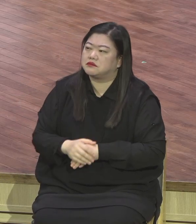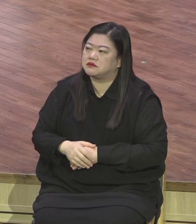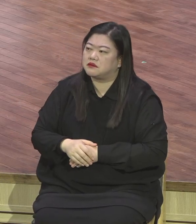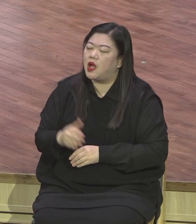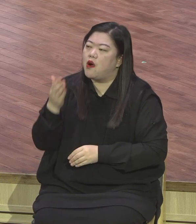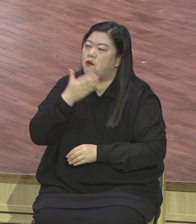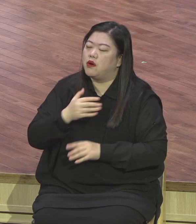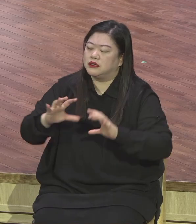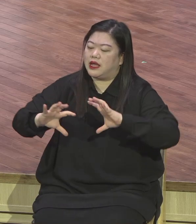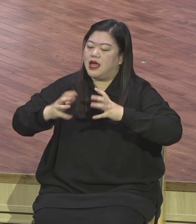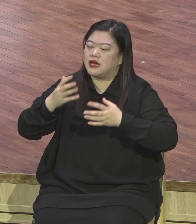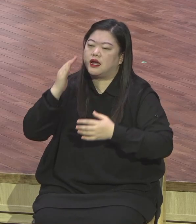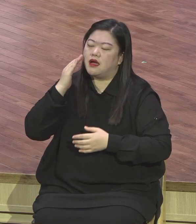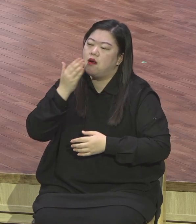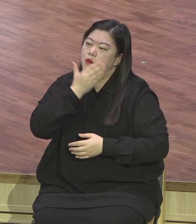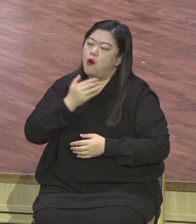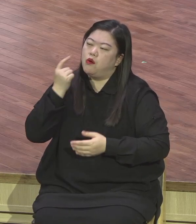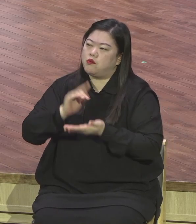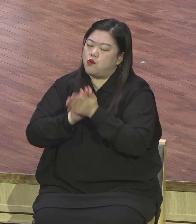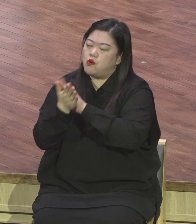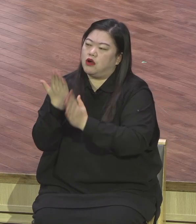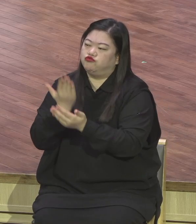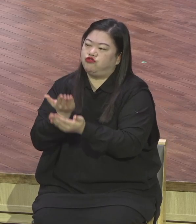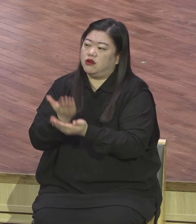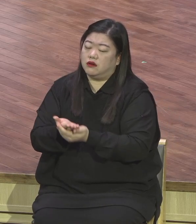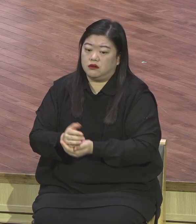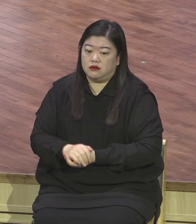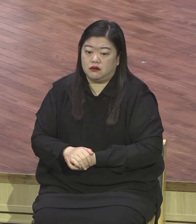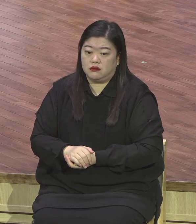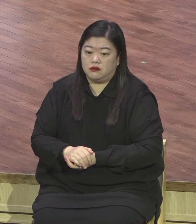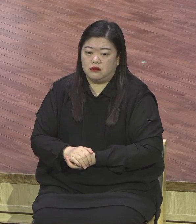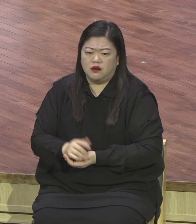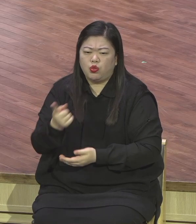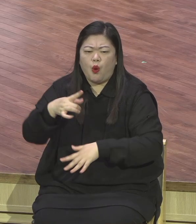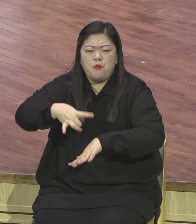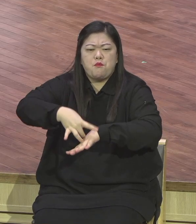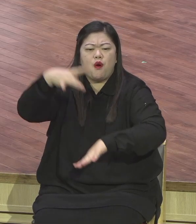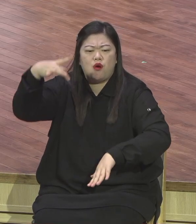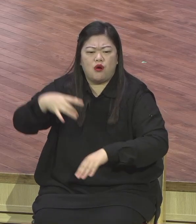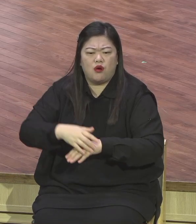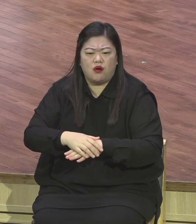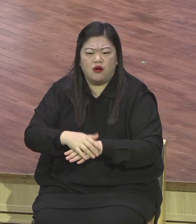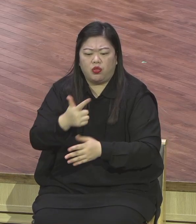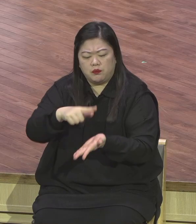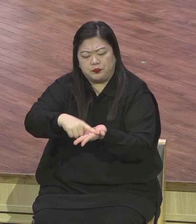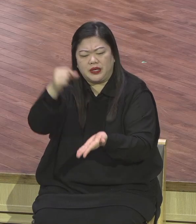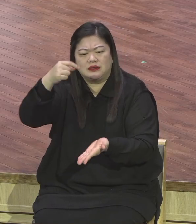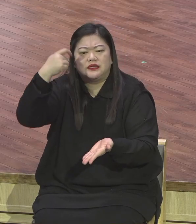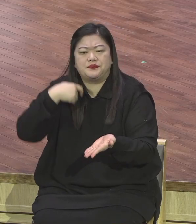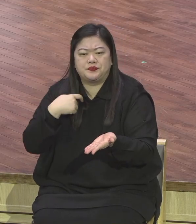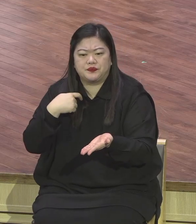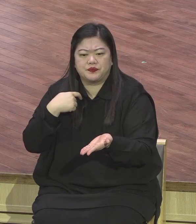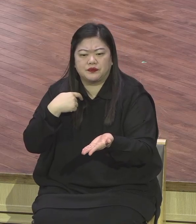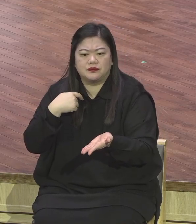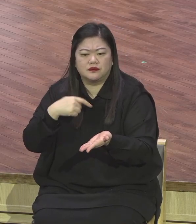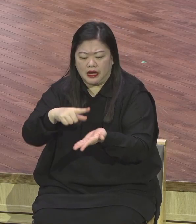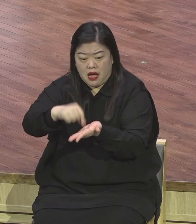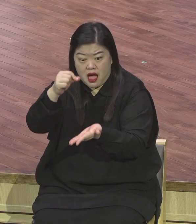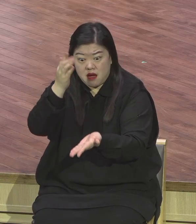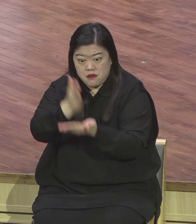3, 7일 보고 막연한 소리입니다. 이걸 하기 위해서 내가 어떻게 응답받아야 되고 내가 어떻게 서야 되느냐말에 이걸